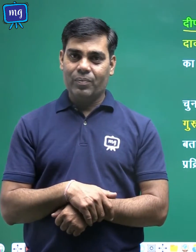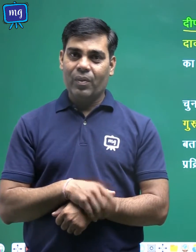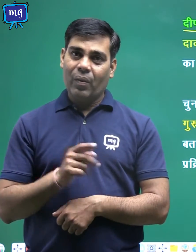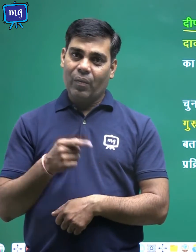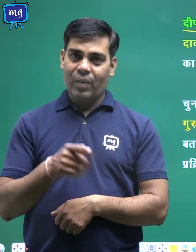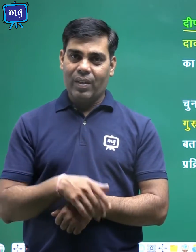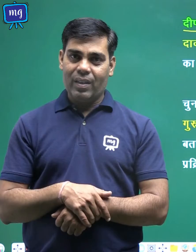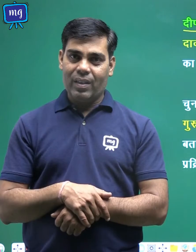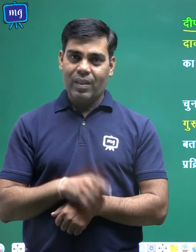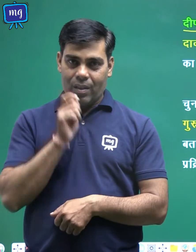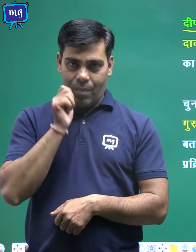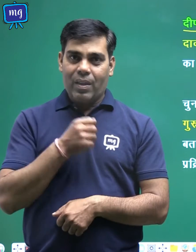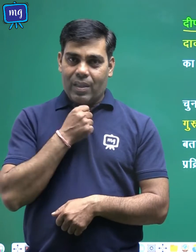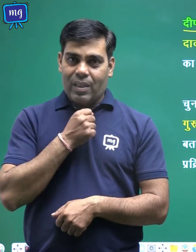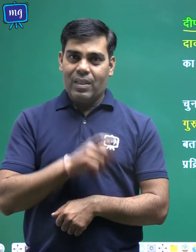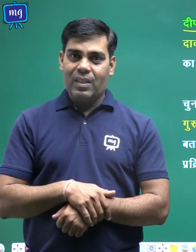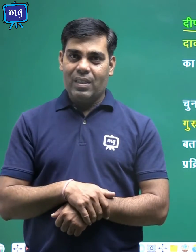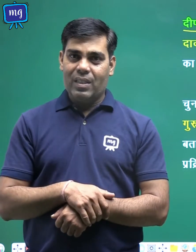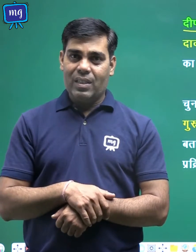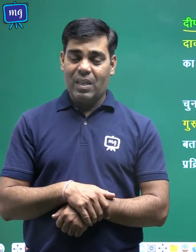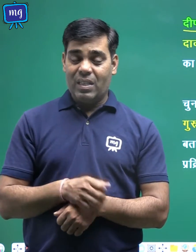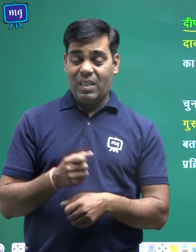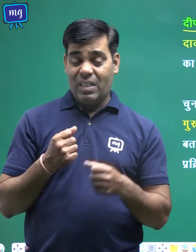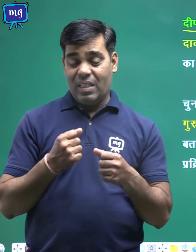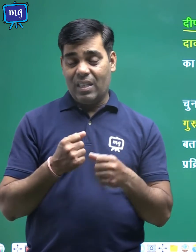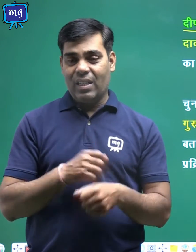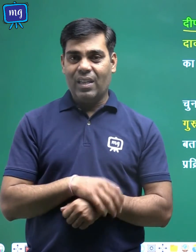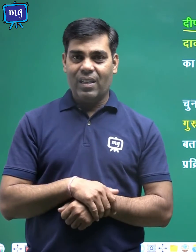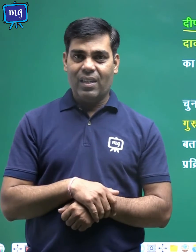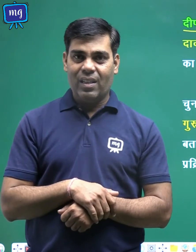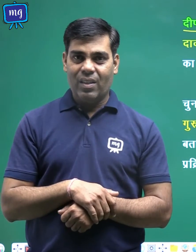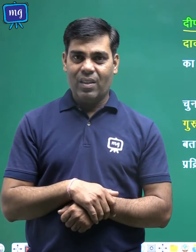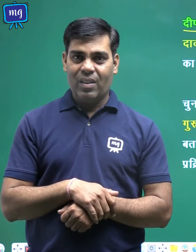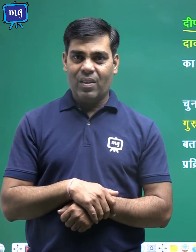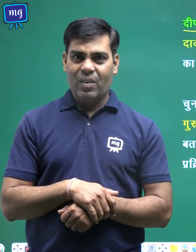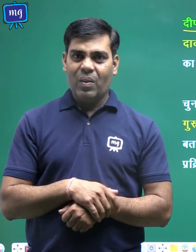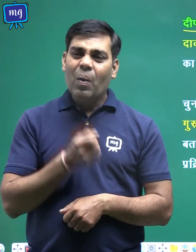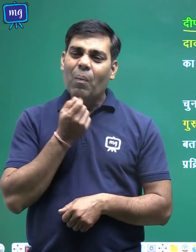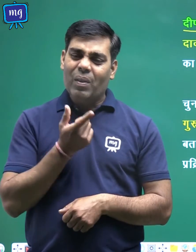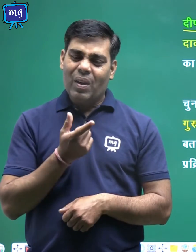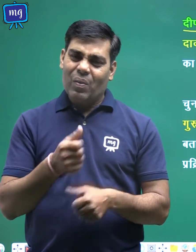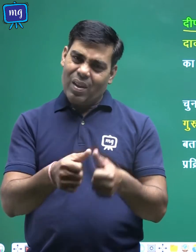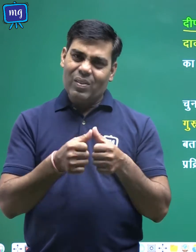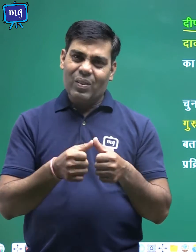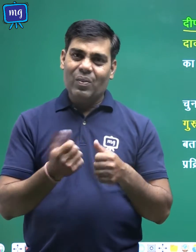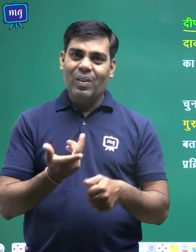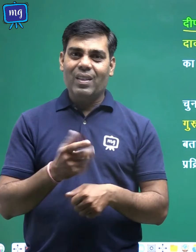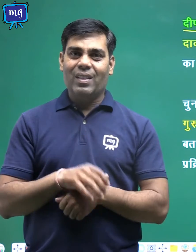फिर अपने दादाजी से जिद करता है, बताओ न दादाजी।